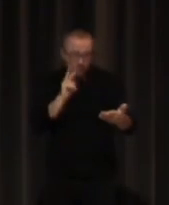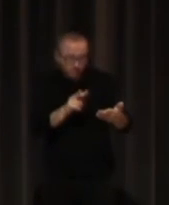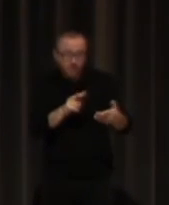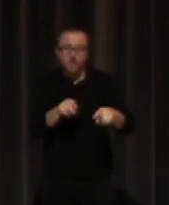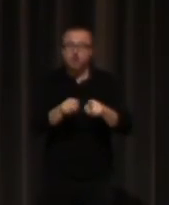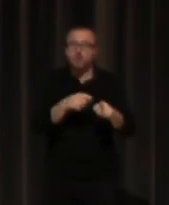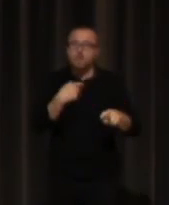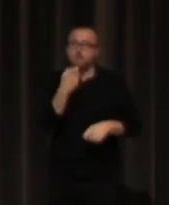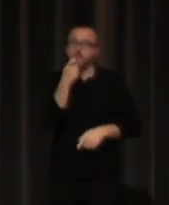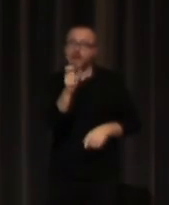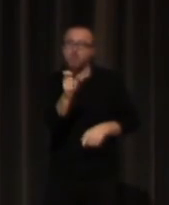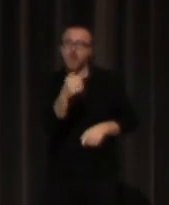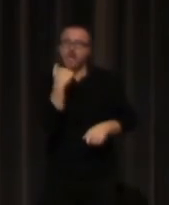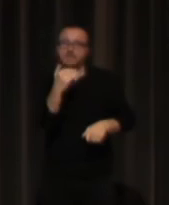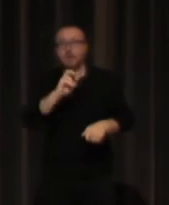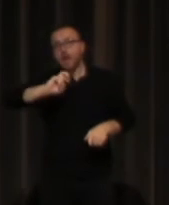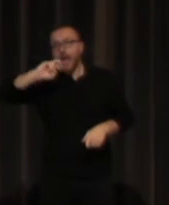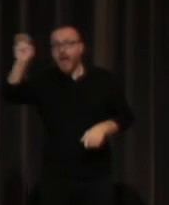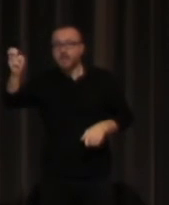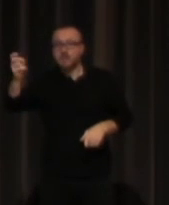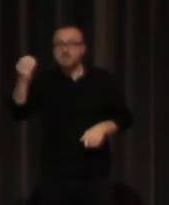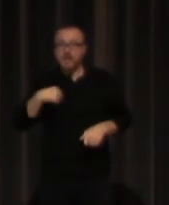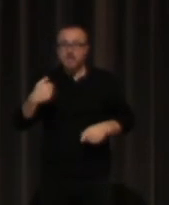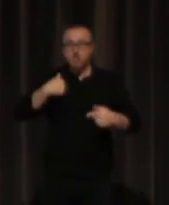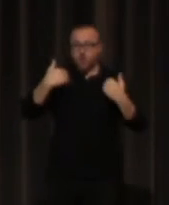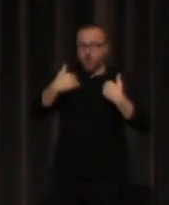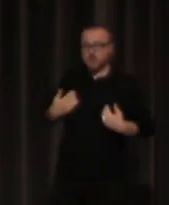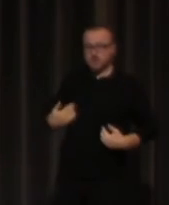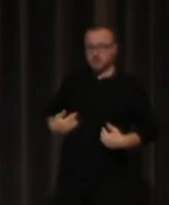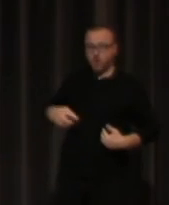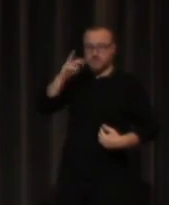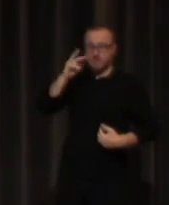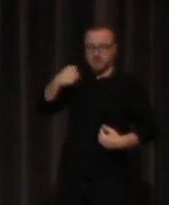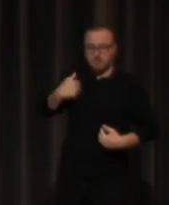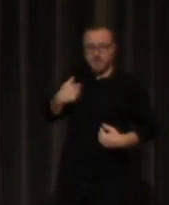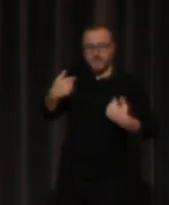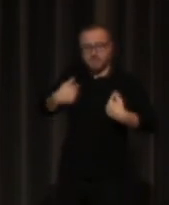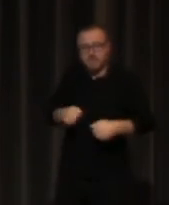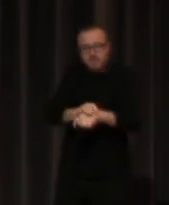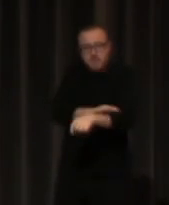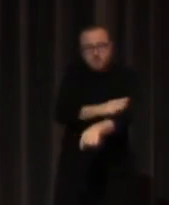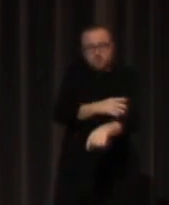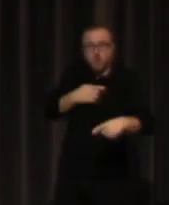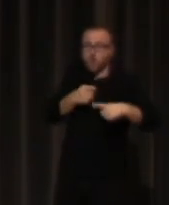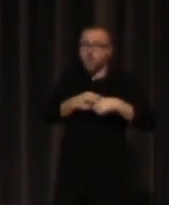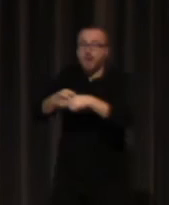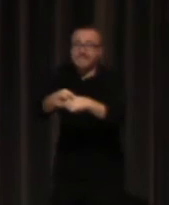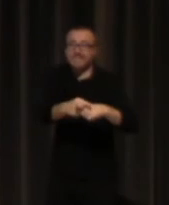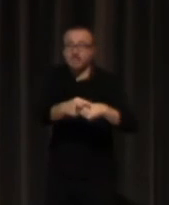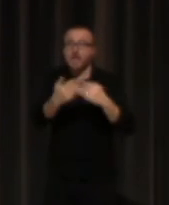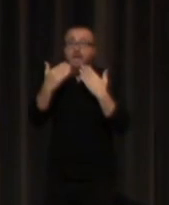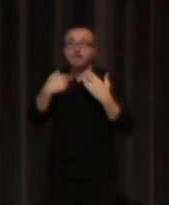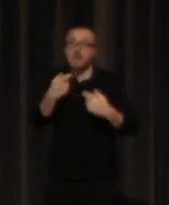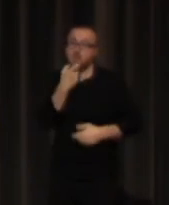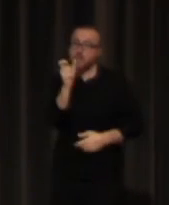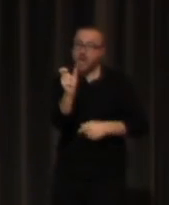significa aquesta emoció, aquest fet, aquesta sensació, aquesta paraula. Hem de ser segurs. Si jo ara